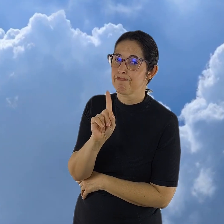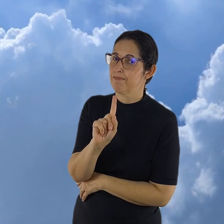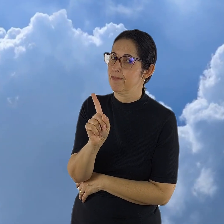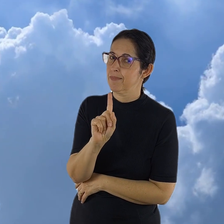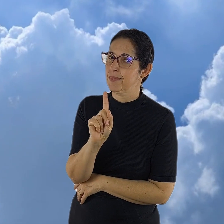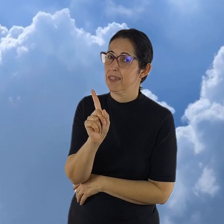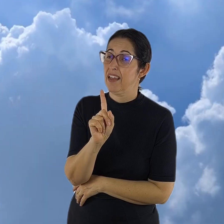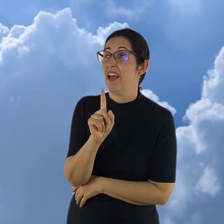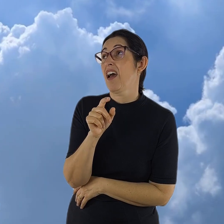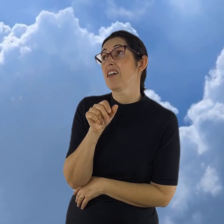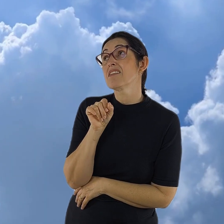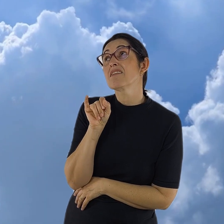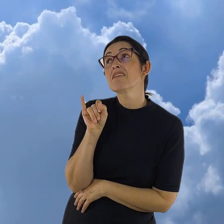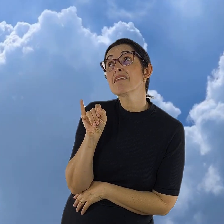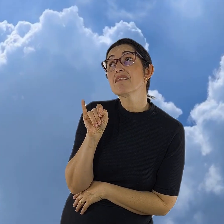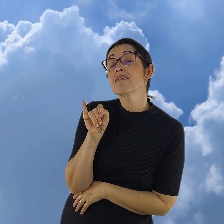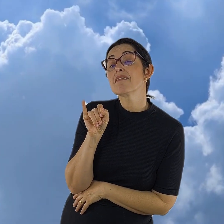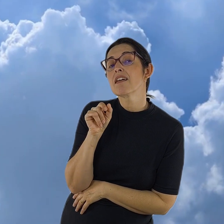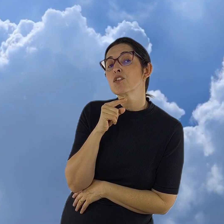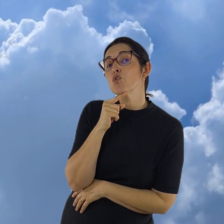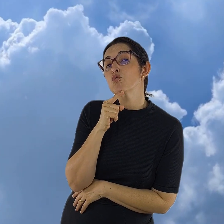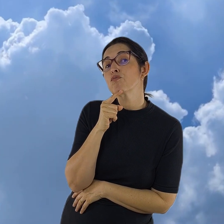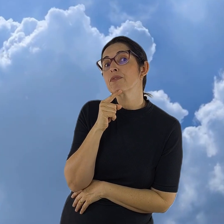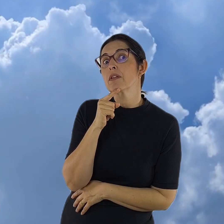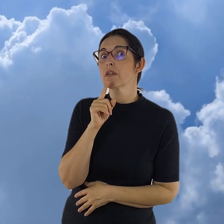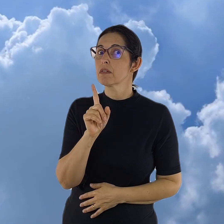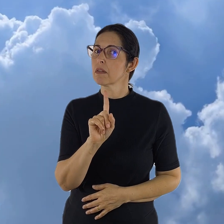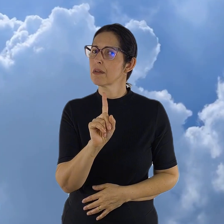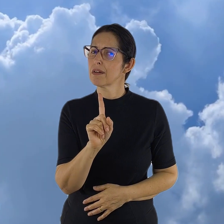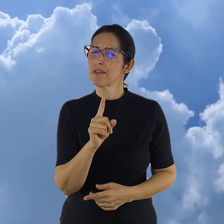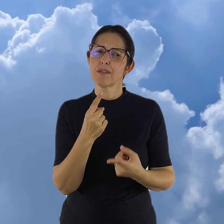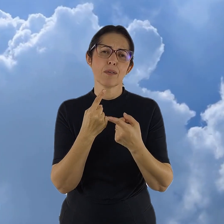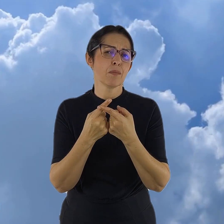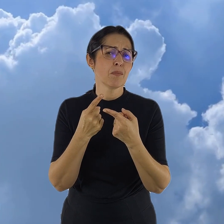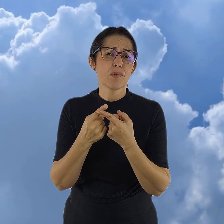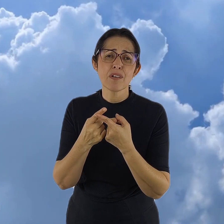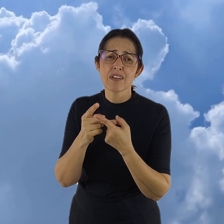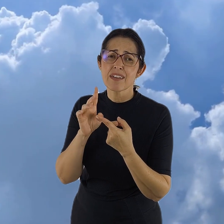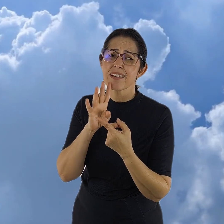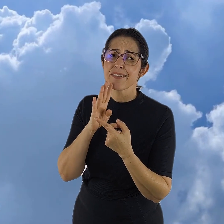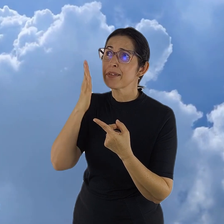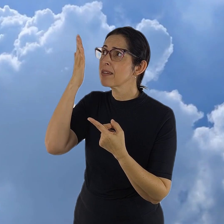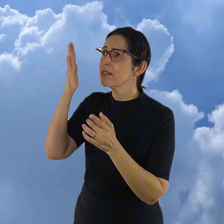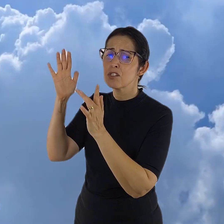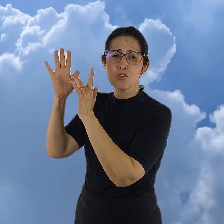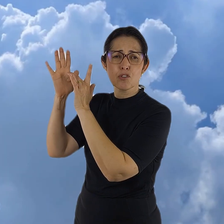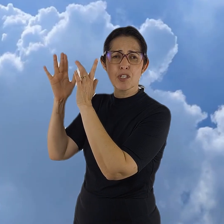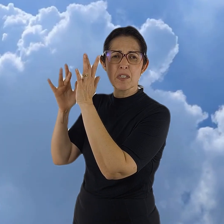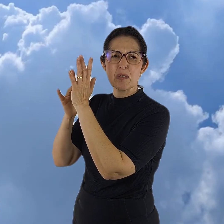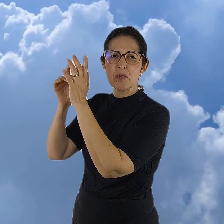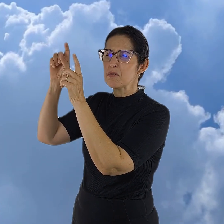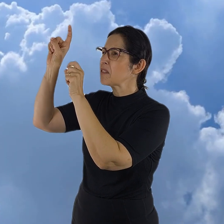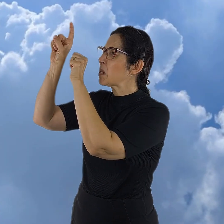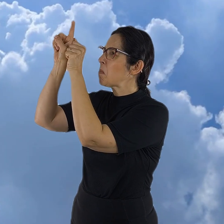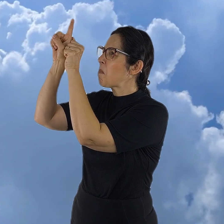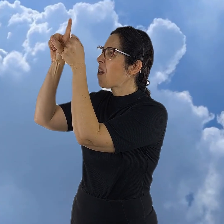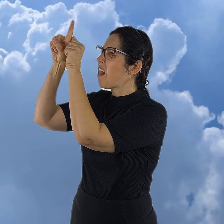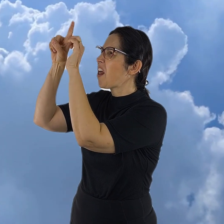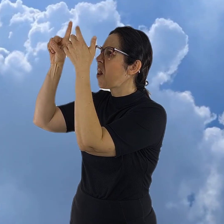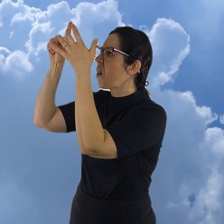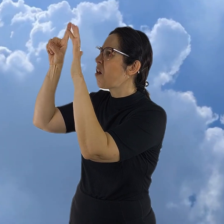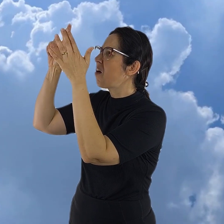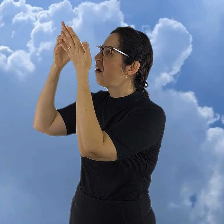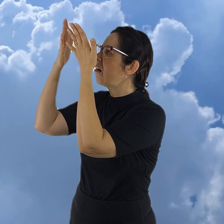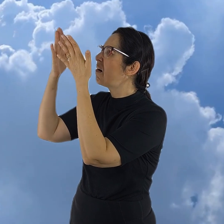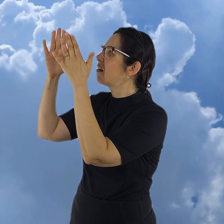Jamais. Quem conhece quem é o Senhor Jesus, quem conhece a glória do Senhor Jesus,